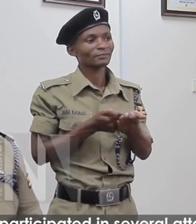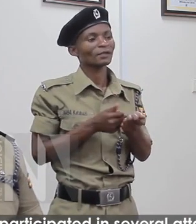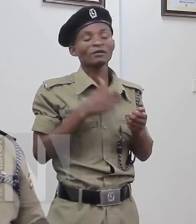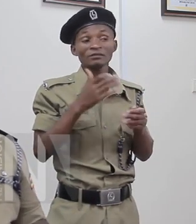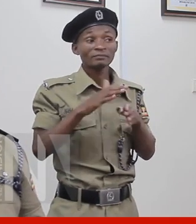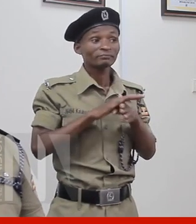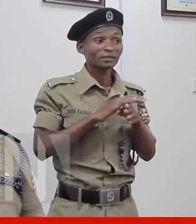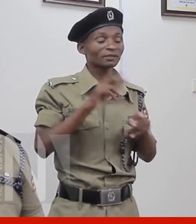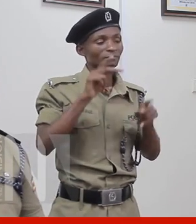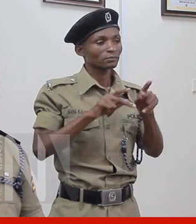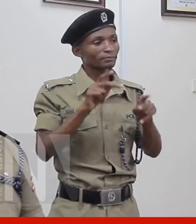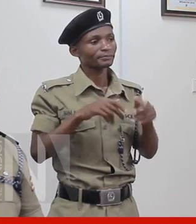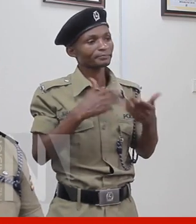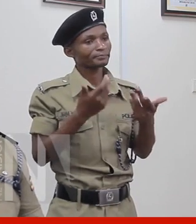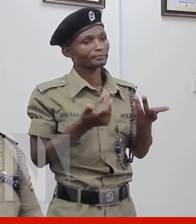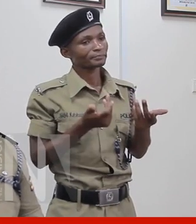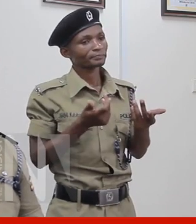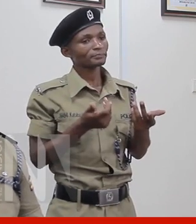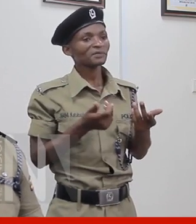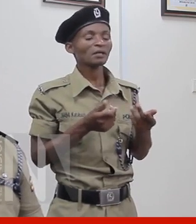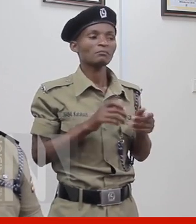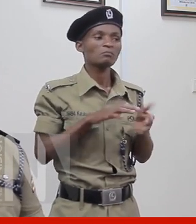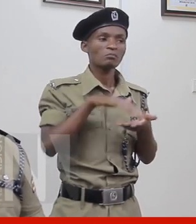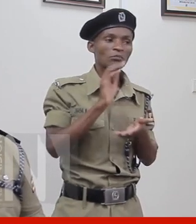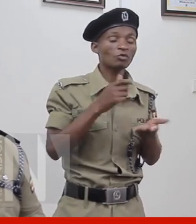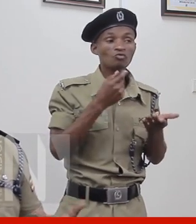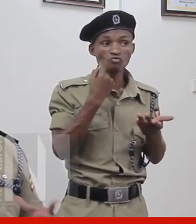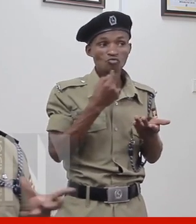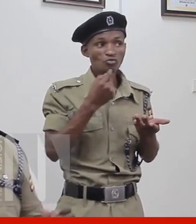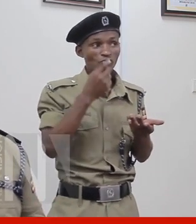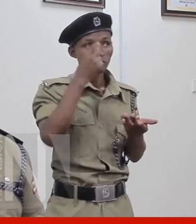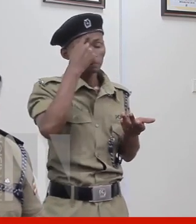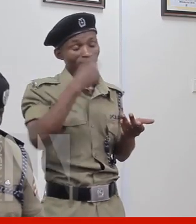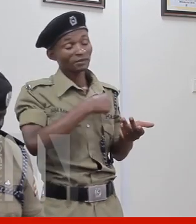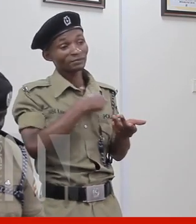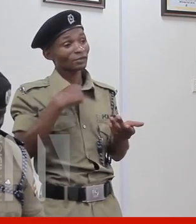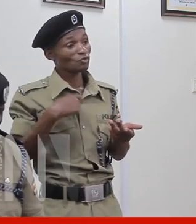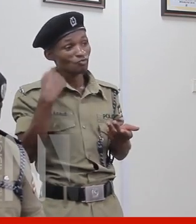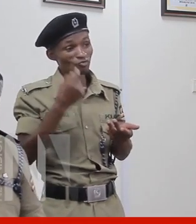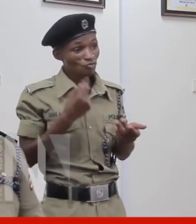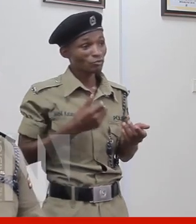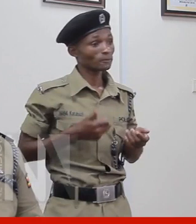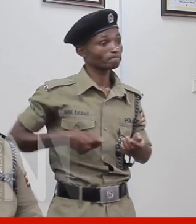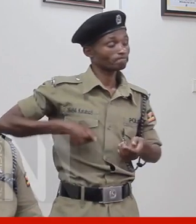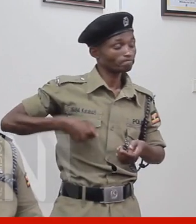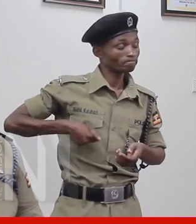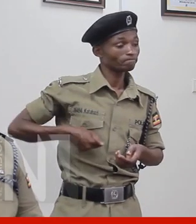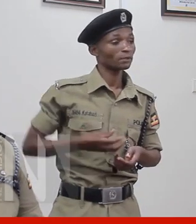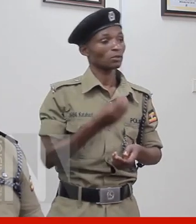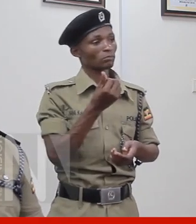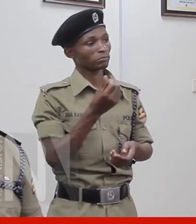abasuubuzi naddala abayindi abachina bwe batyo abatera okutambula ne ssente ku bo. Era n'alaga